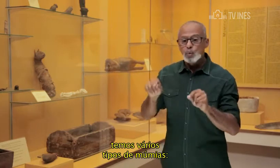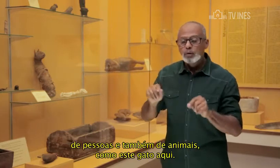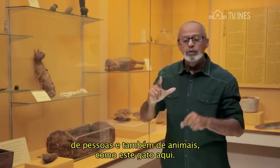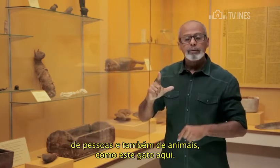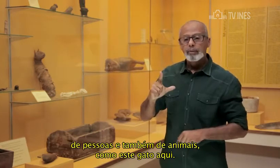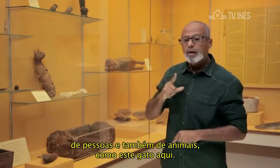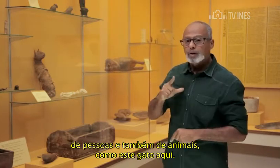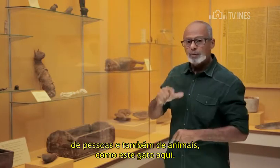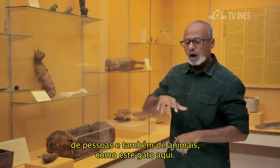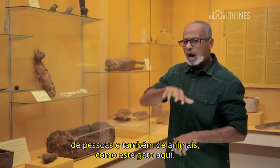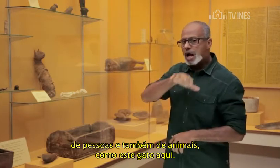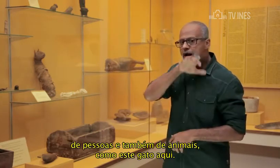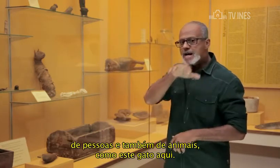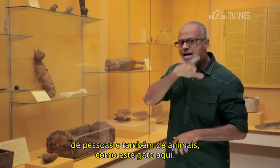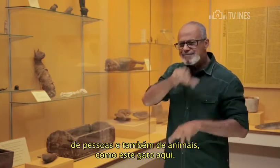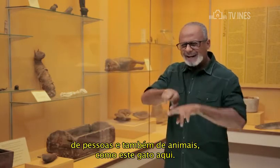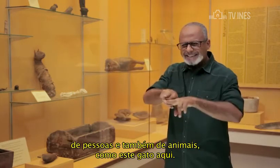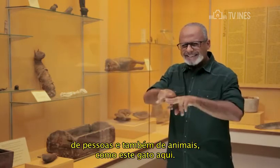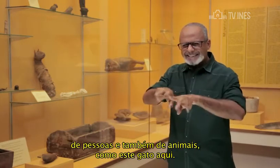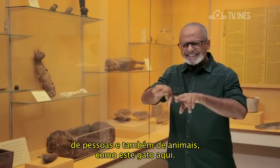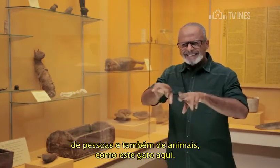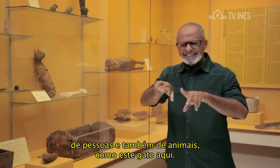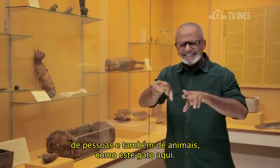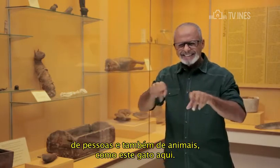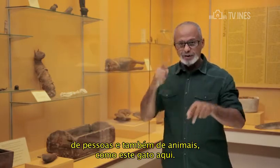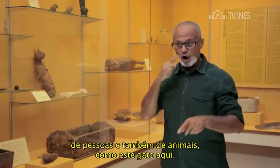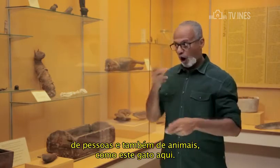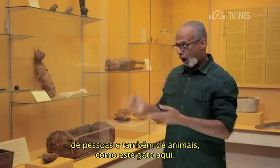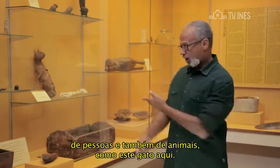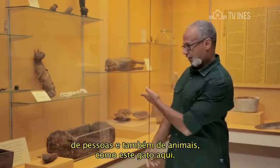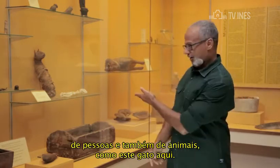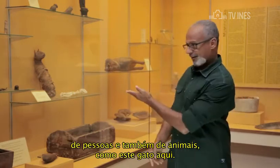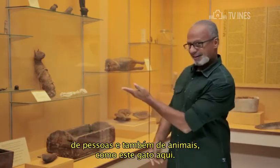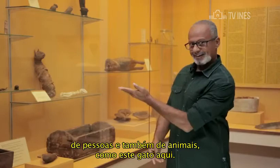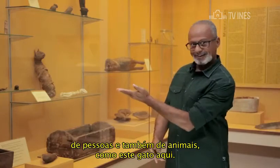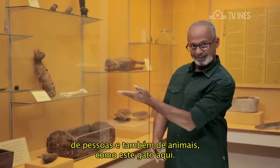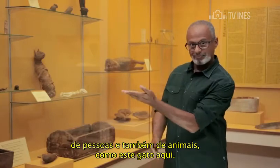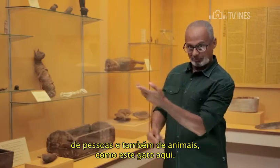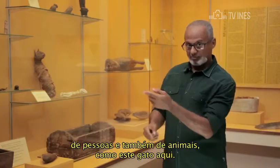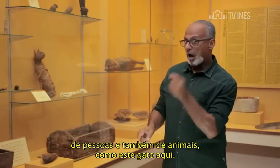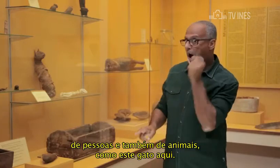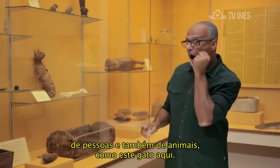De pessoas e também de animais. Como este gato aqui.